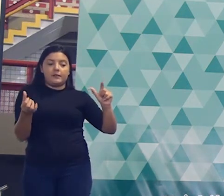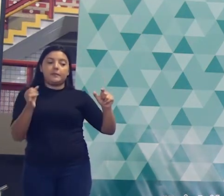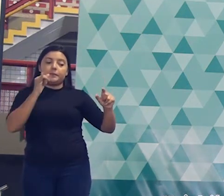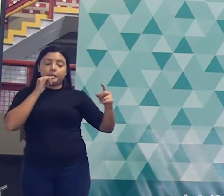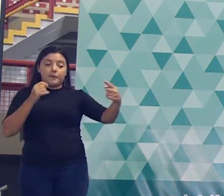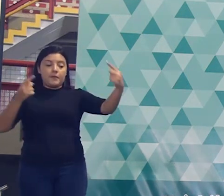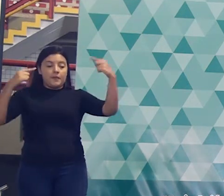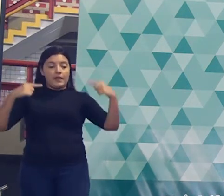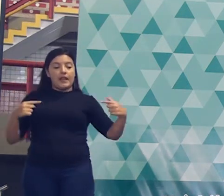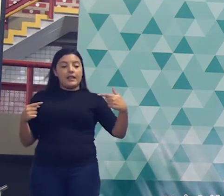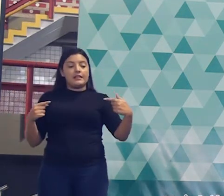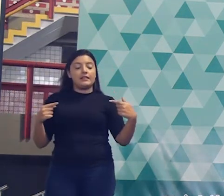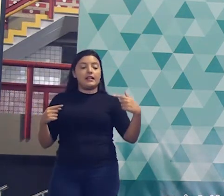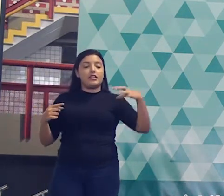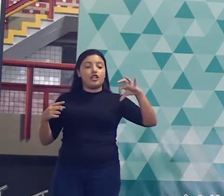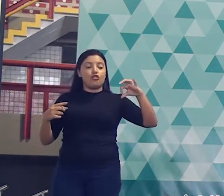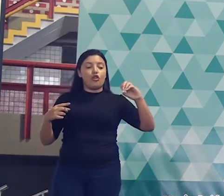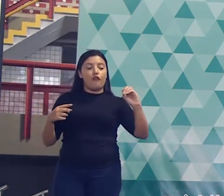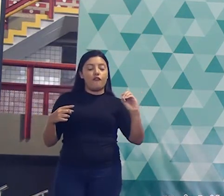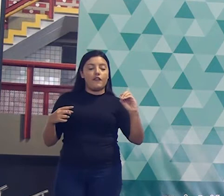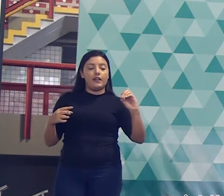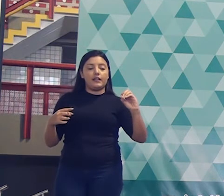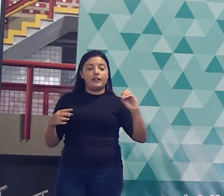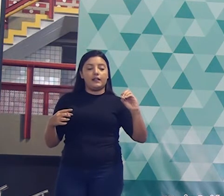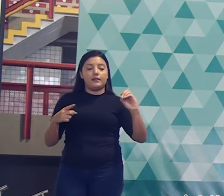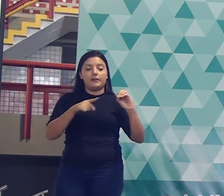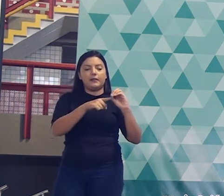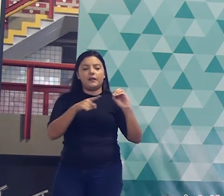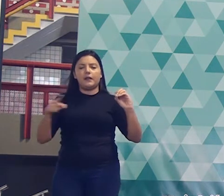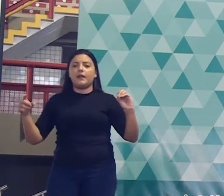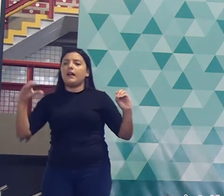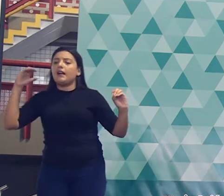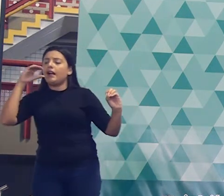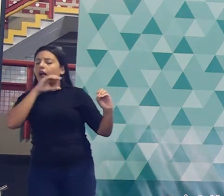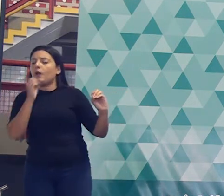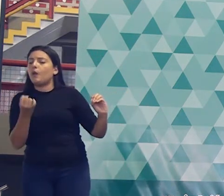790 gramas de metanol, eu vou liberar quanto de calor?